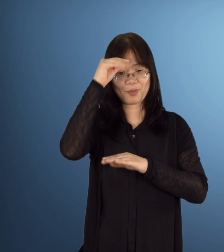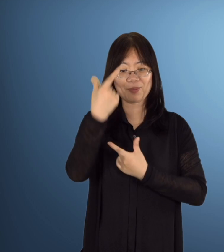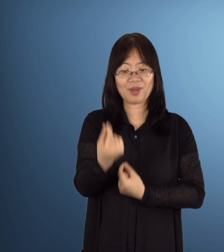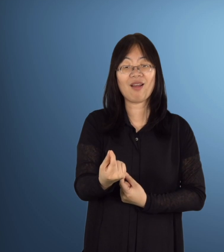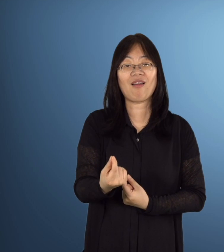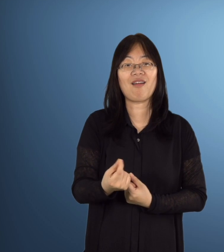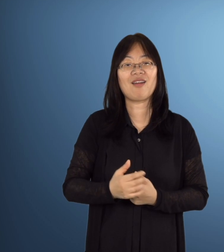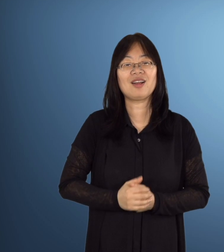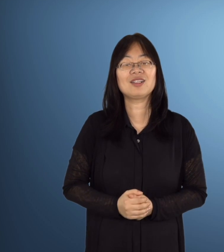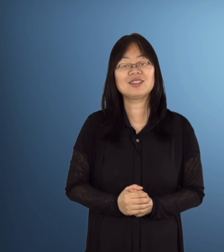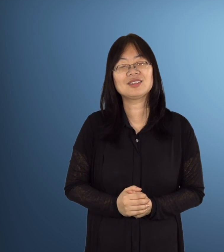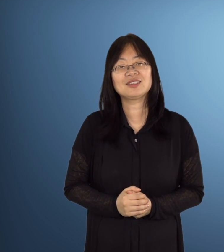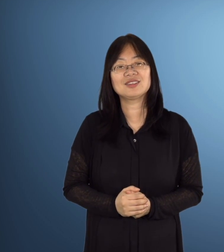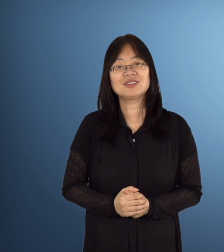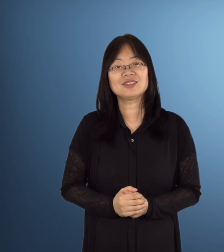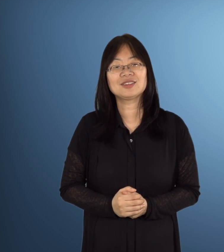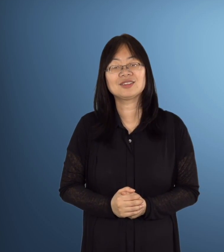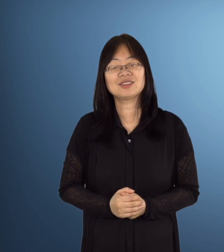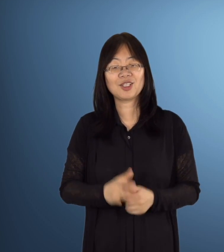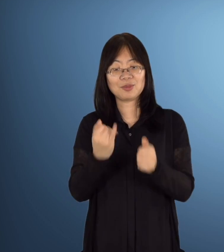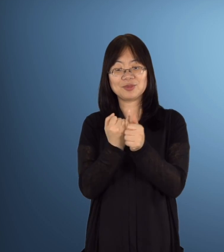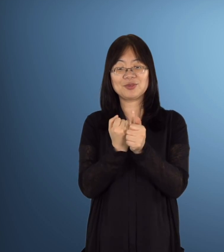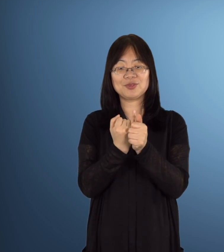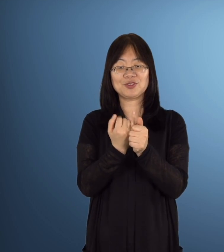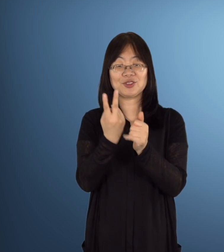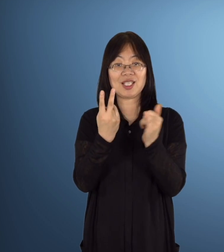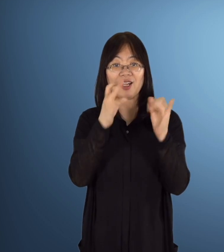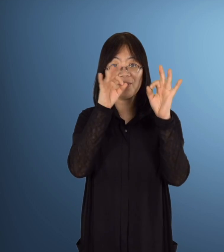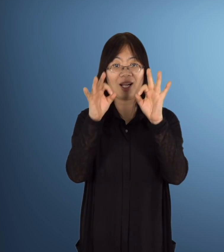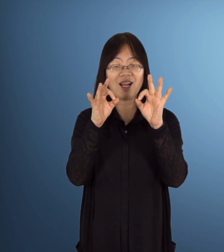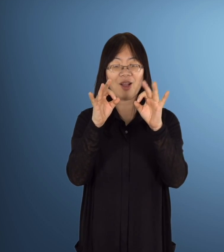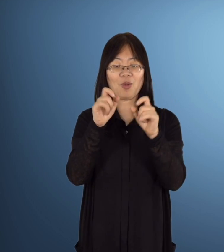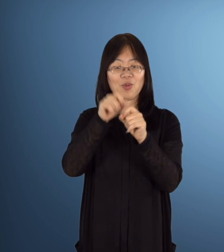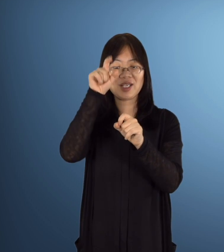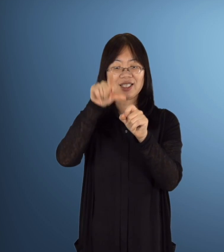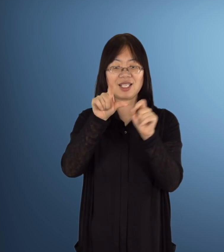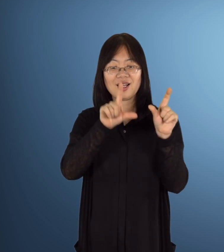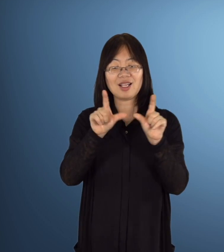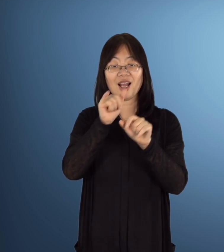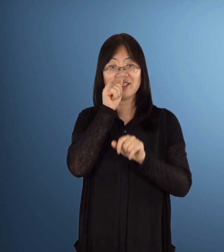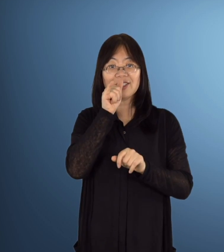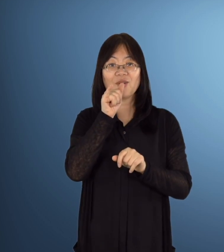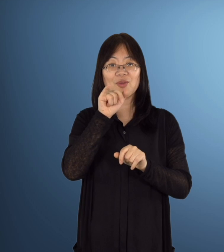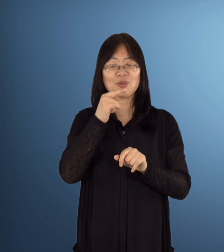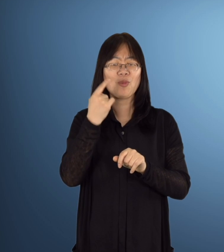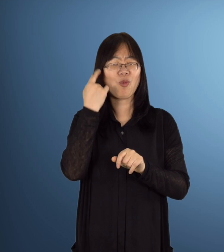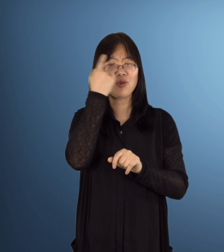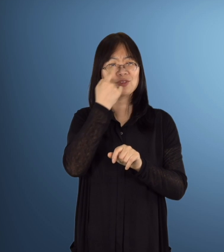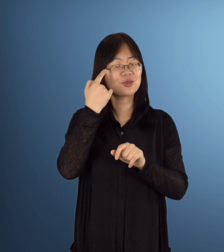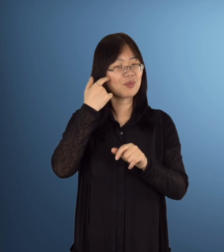같아져요. 얼굴이. 이 부부들 가운데 몇십 년을 살아도 생판 다른 얼굴은